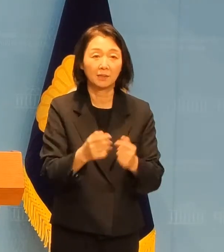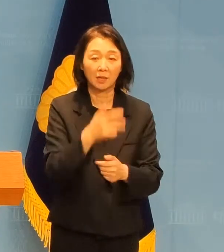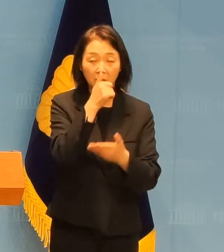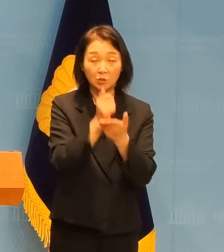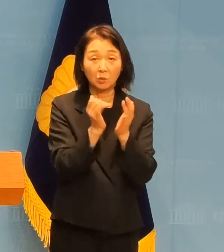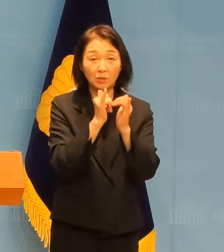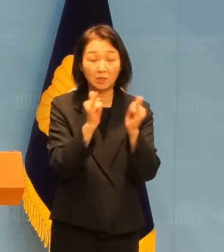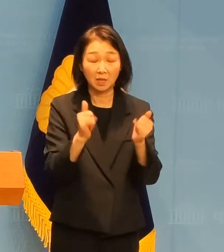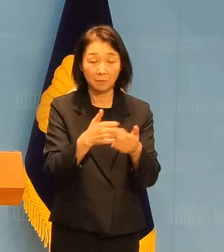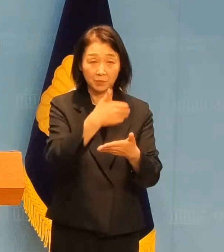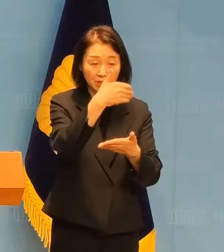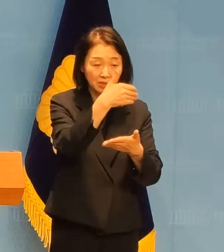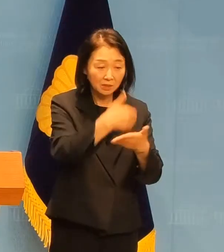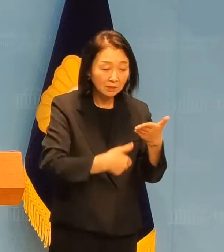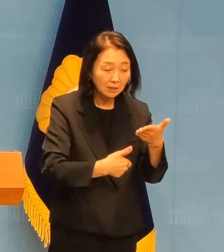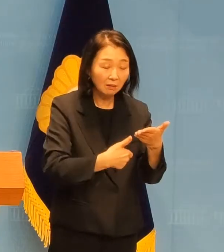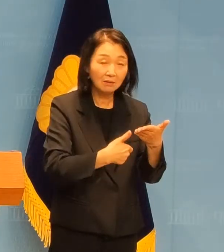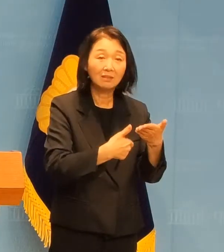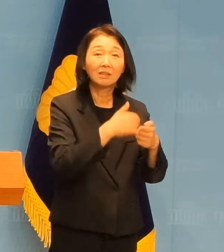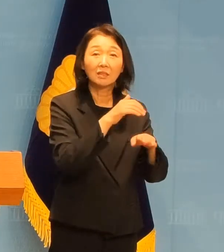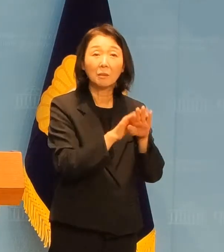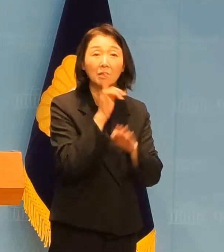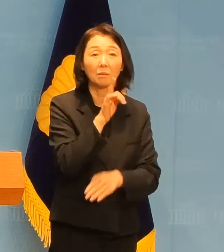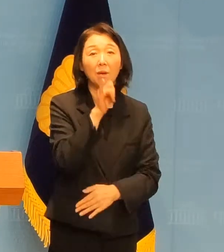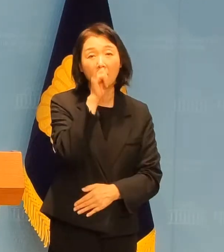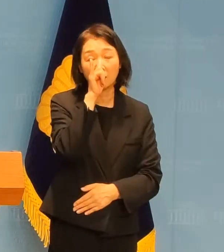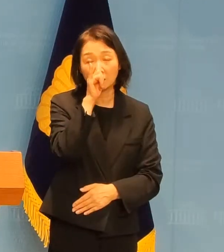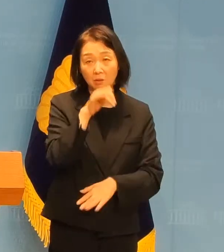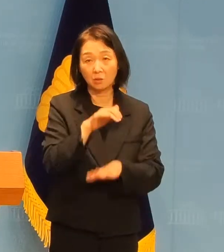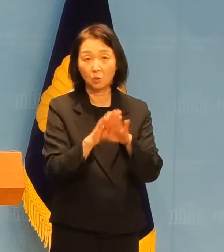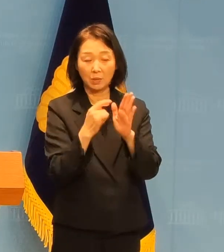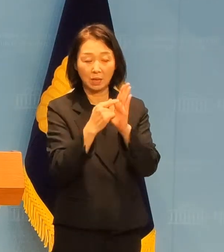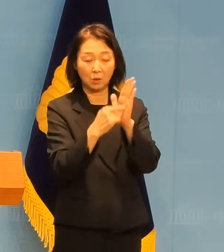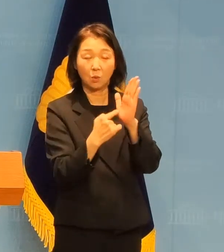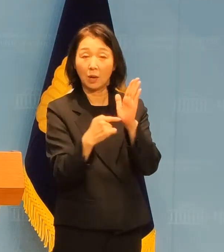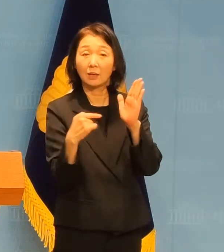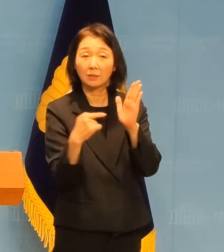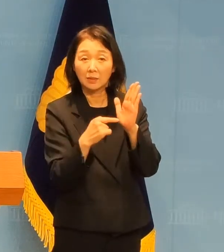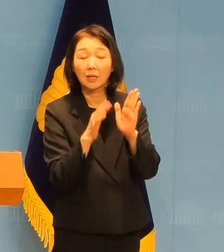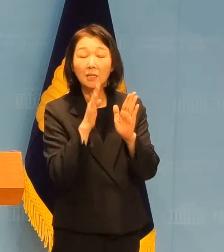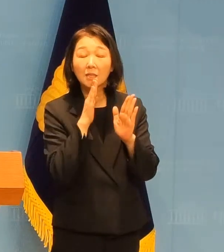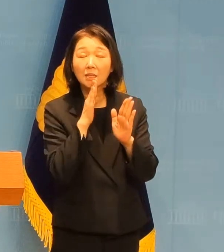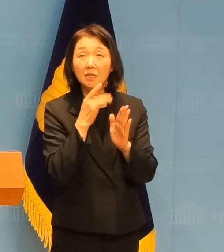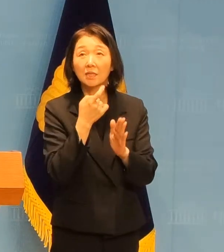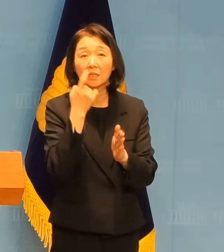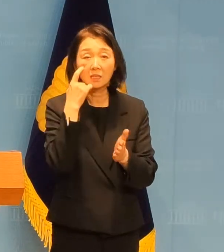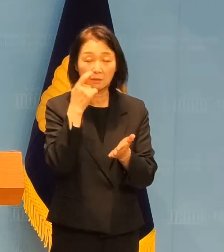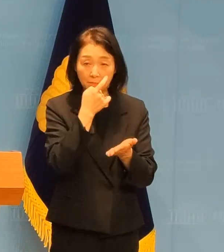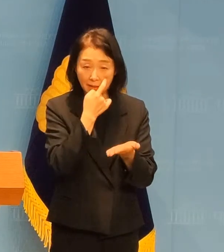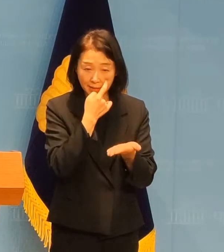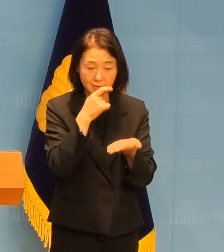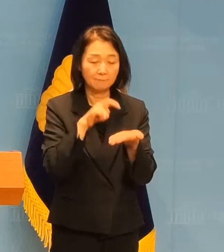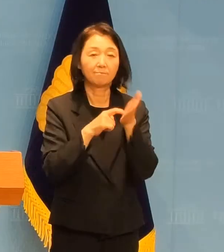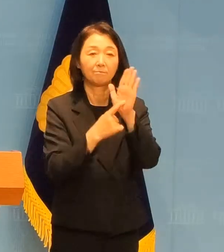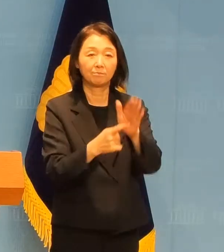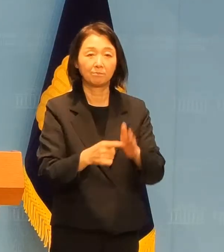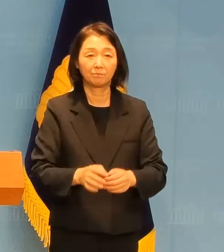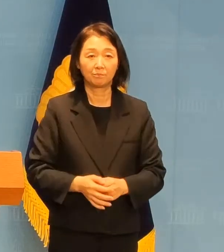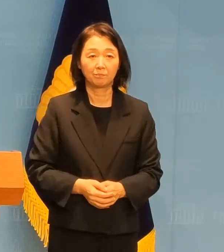범죄자는 흔적을 남긴다더니 손바닥에 새겨진 왕자가 진실을 밝히는 증거로